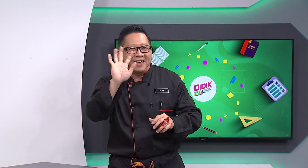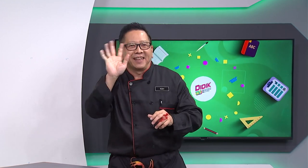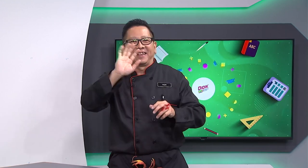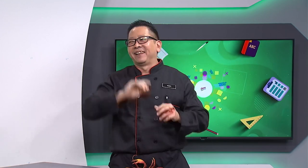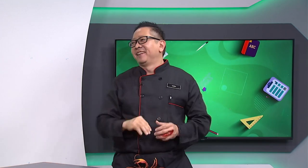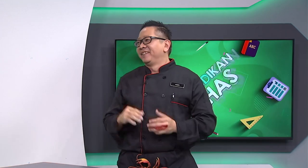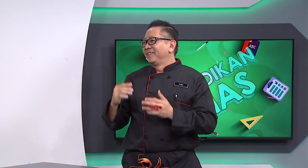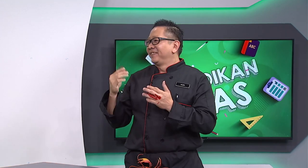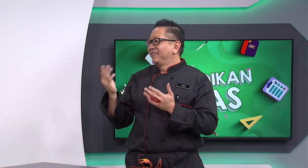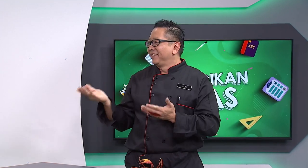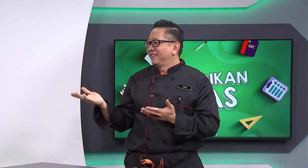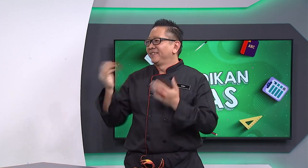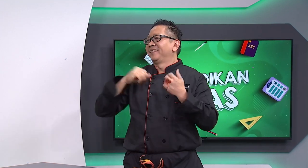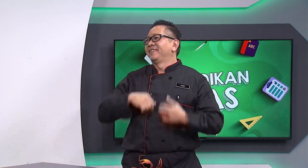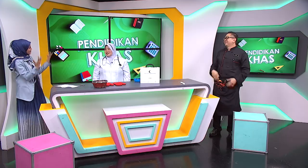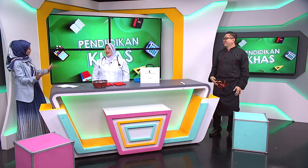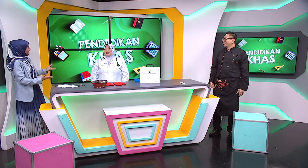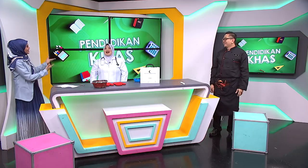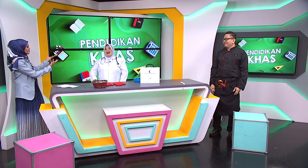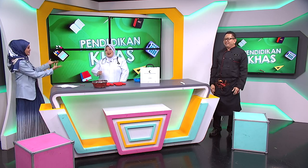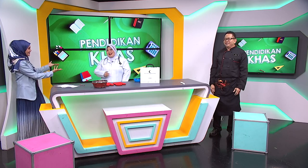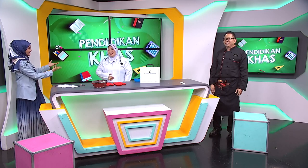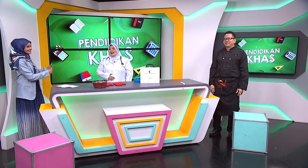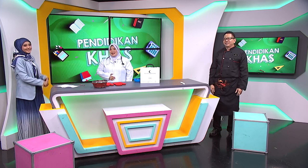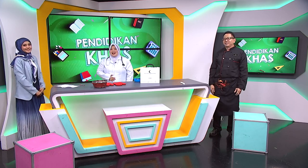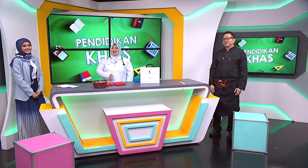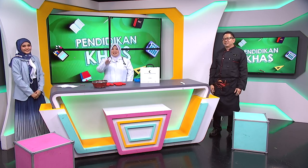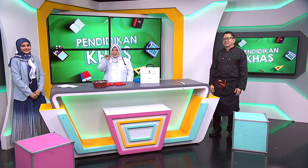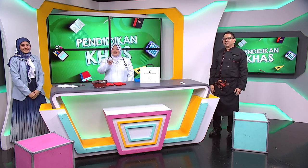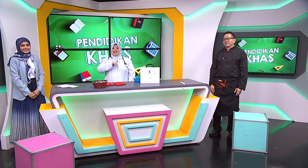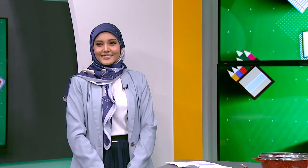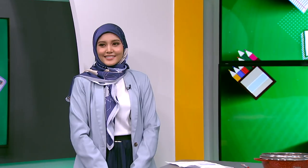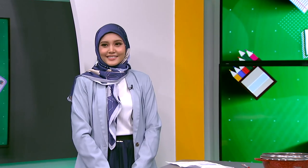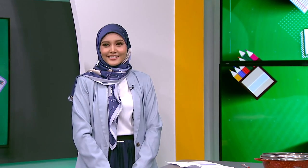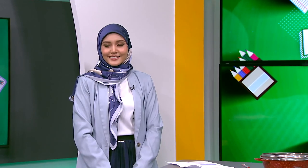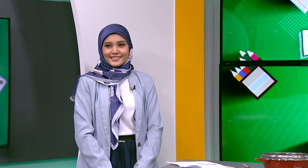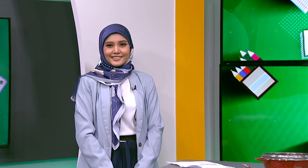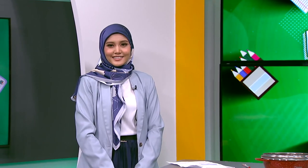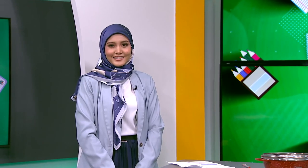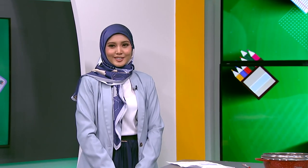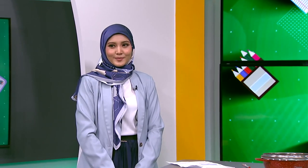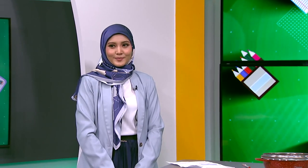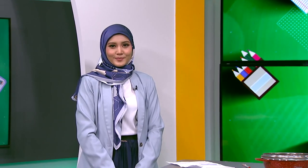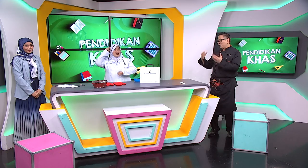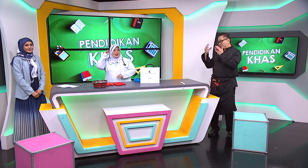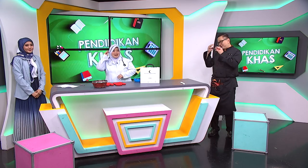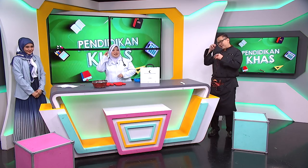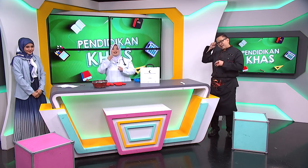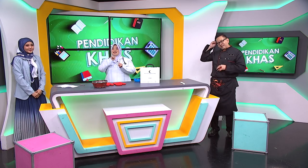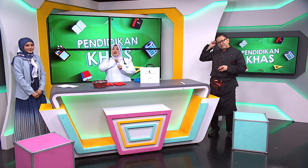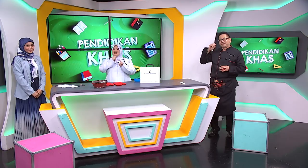Hai. Okey, dan silakan pula Cikgu Miza. Ya. Nama saya Cikgu